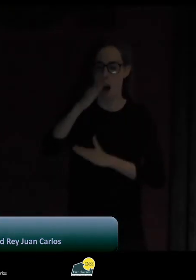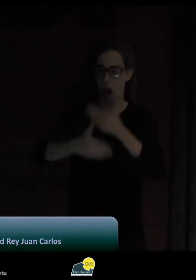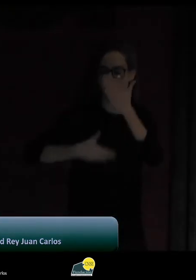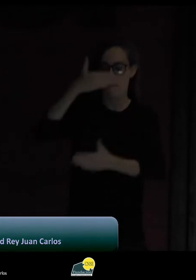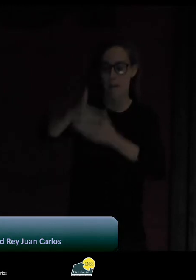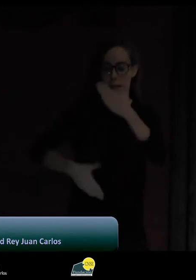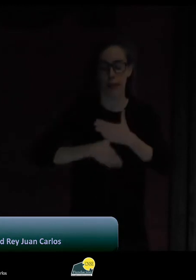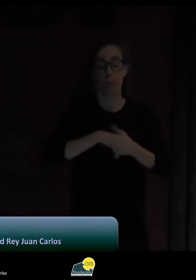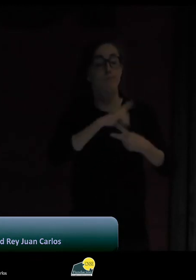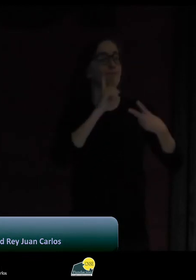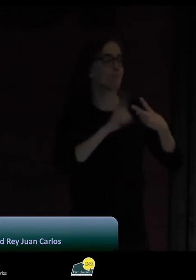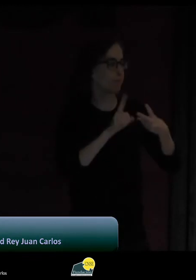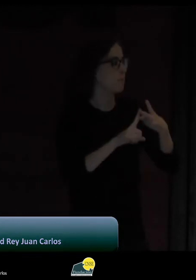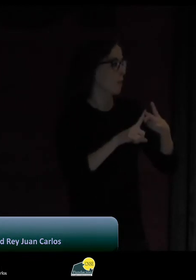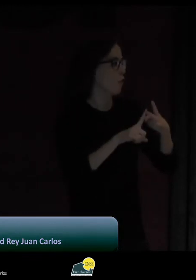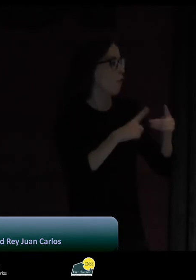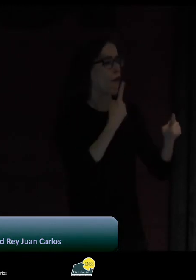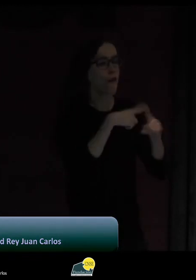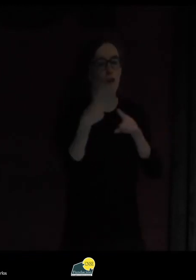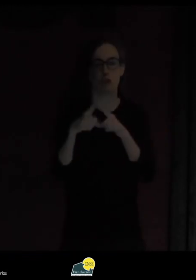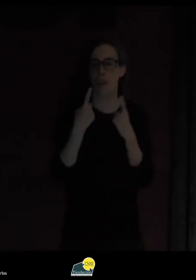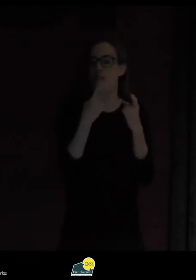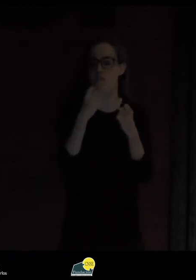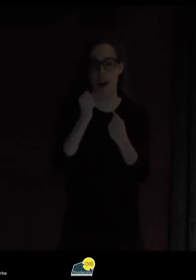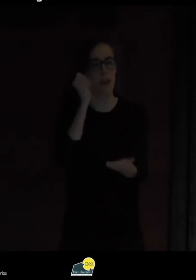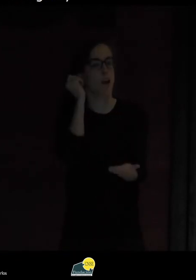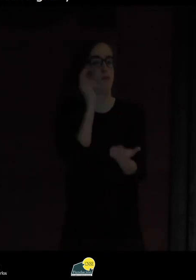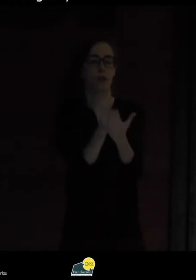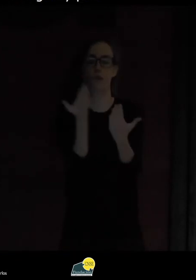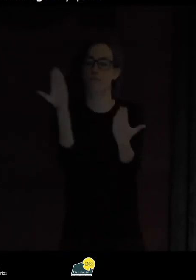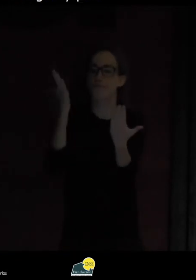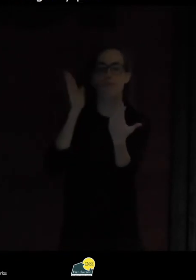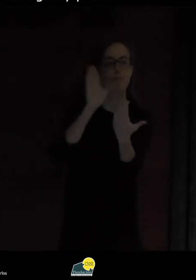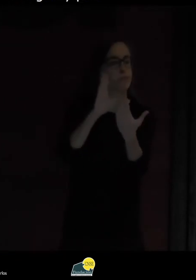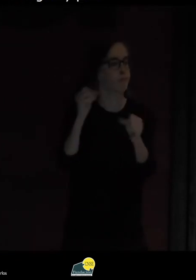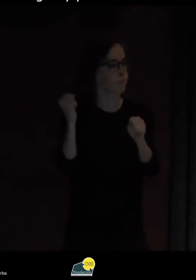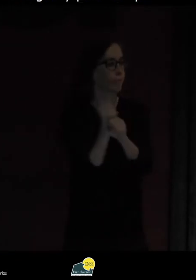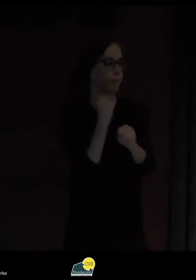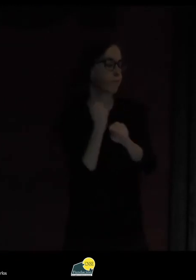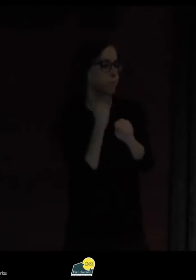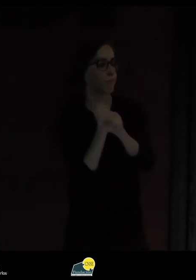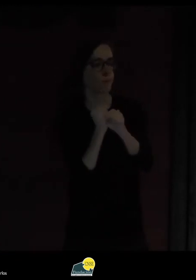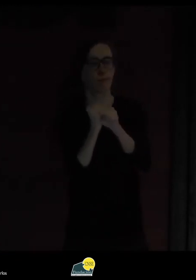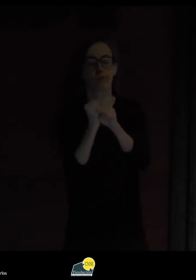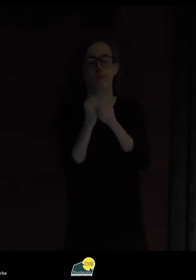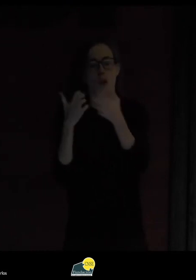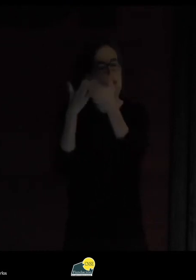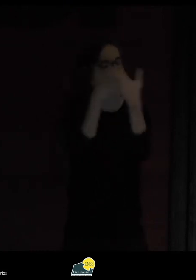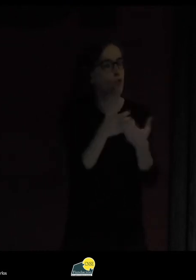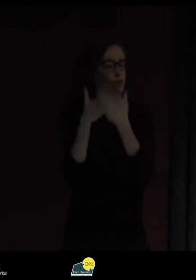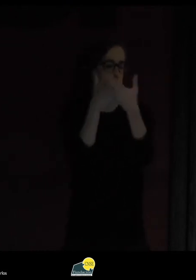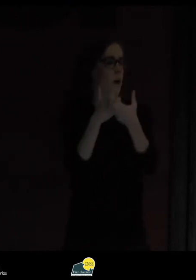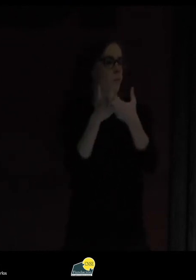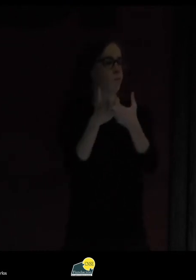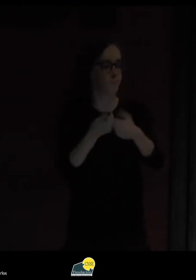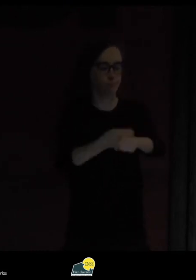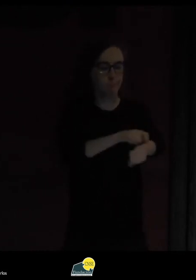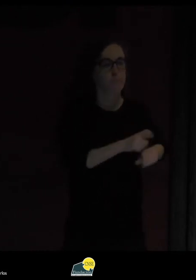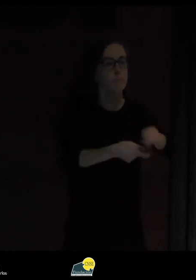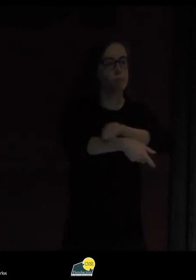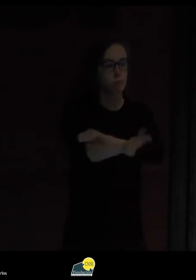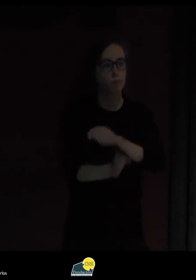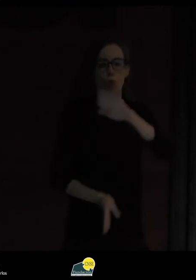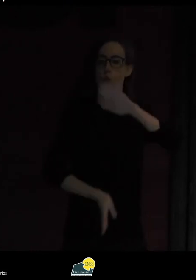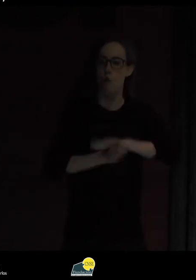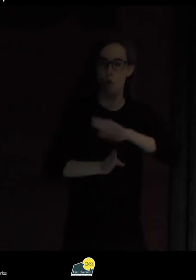por conseguir y para los que hay que luchar y seguir trabajando, ¿no? desde muchos